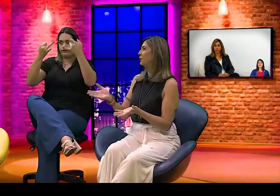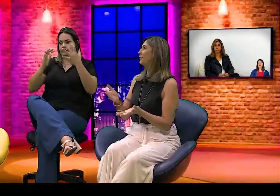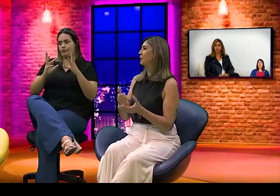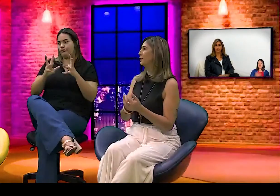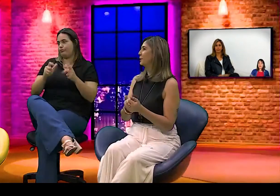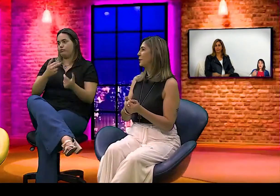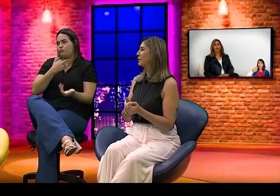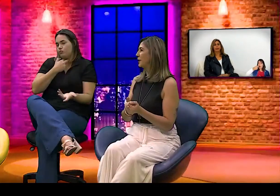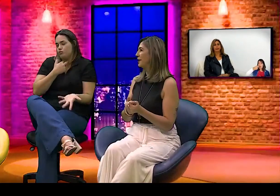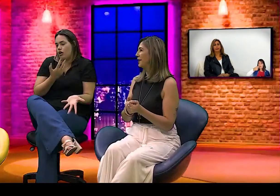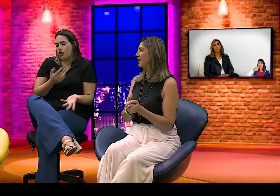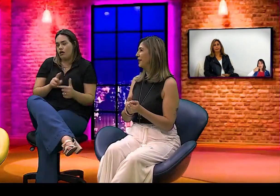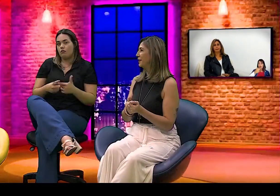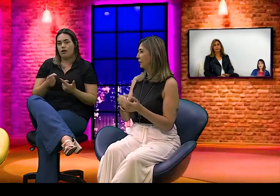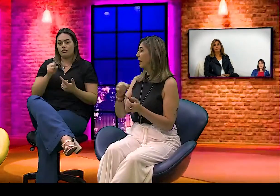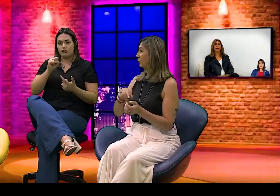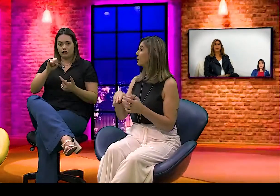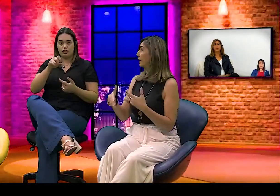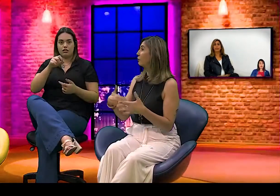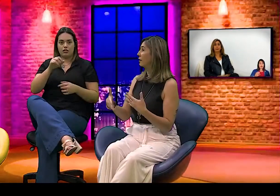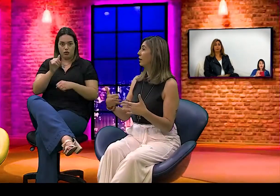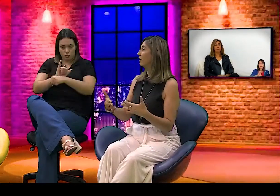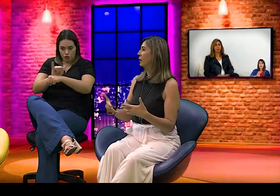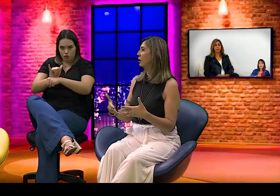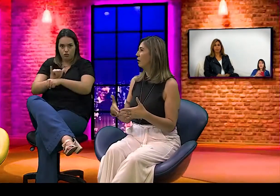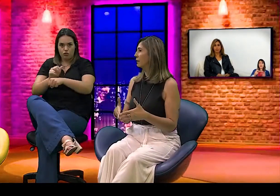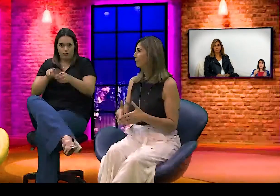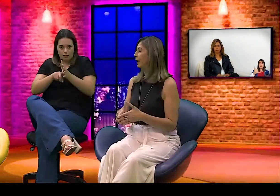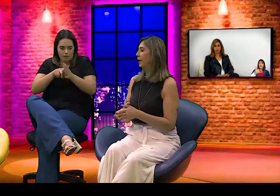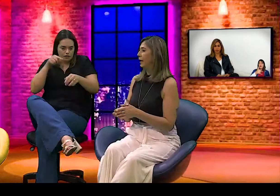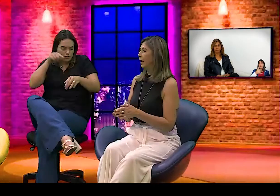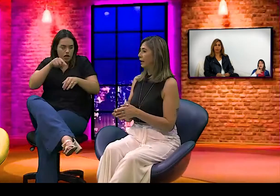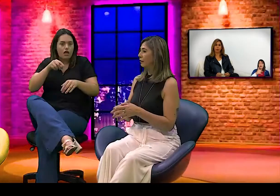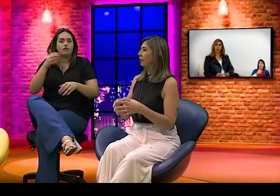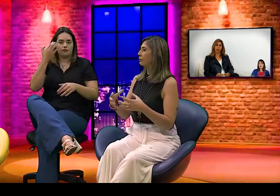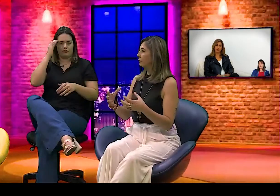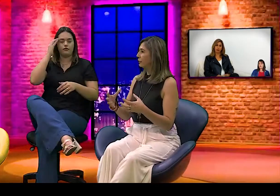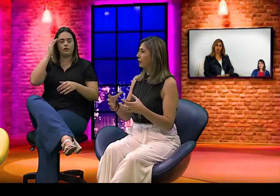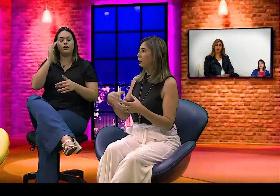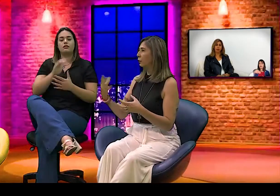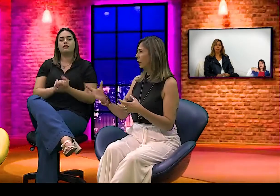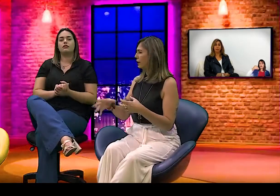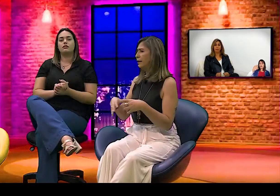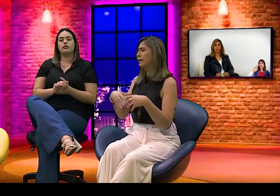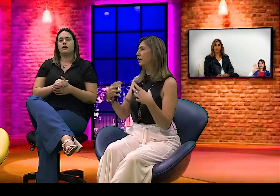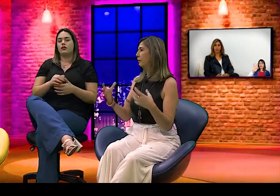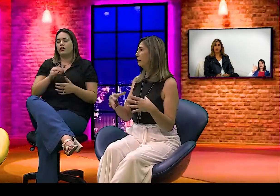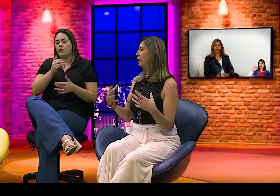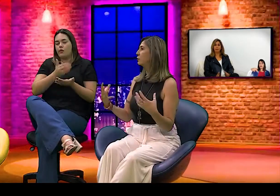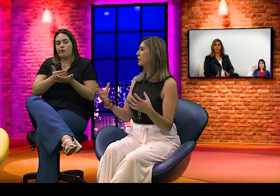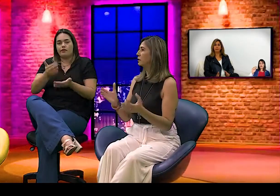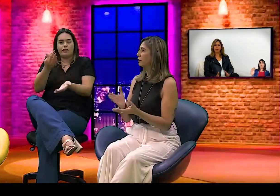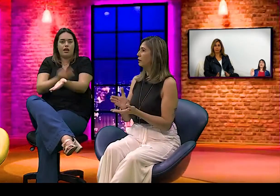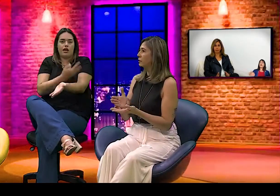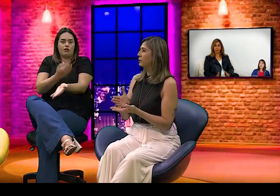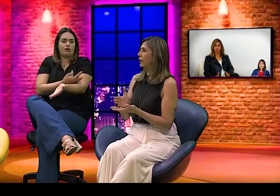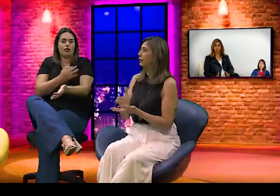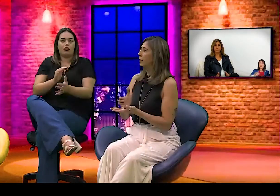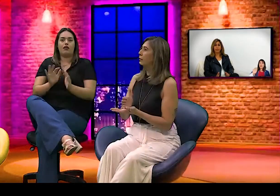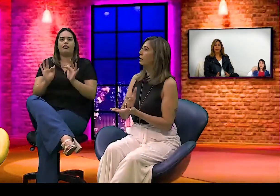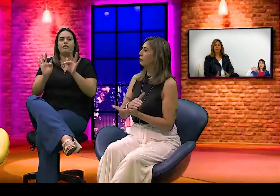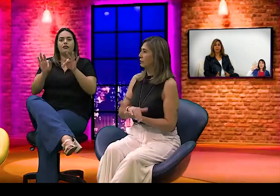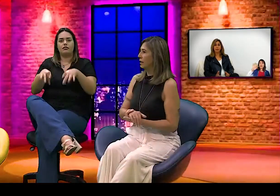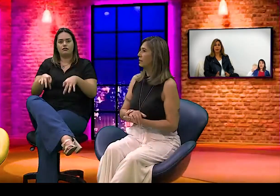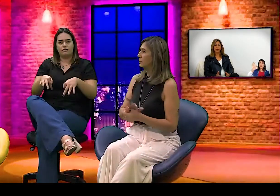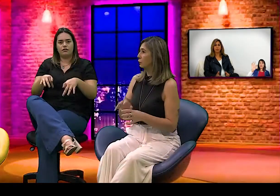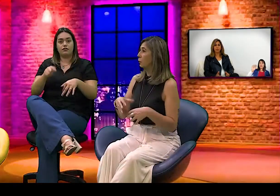mas se o pessoal olhar lá no nosso canal vai entender melhor, que vai criando tolerância, enfim, várias coisas que vai te